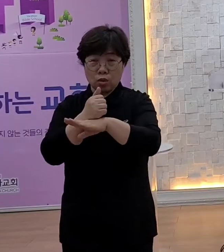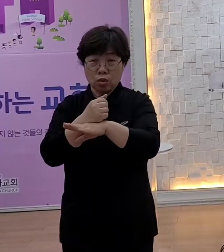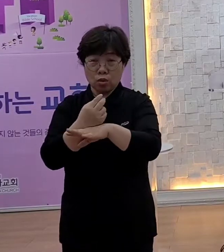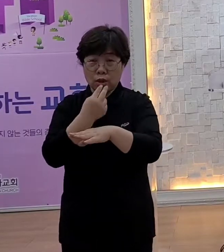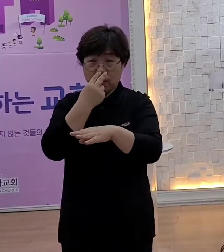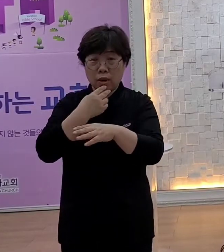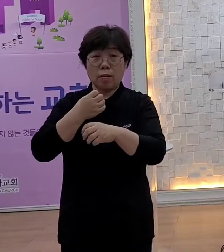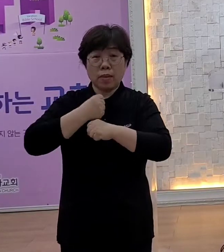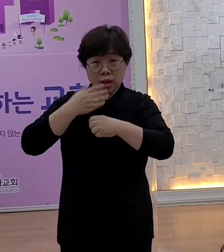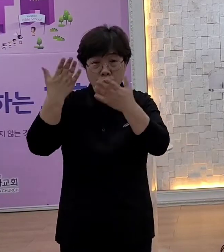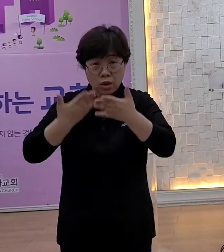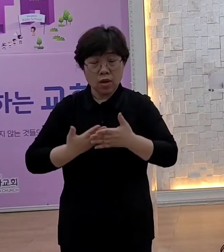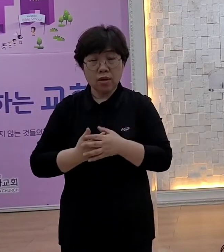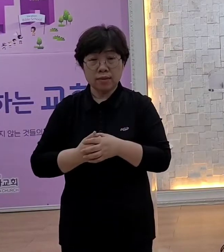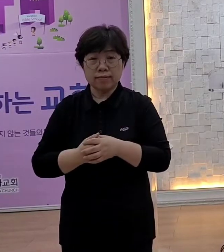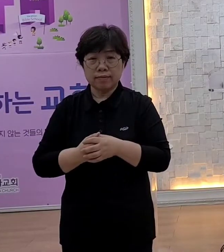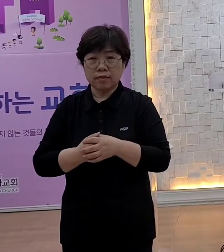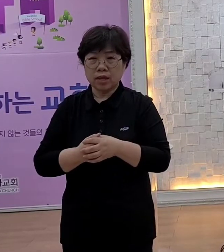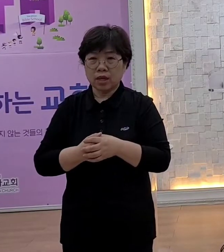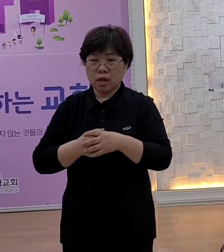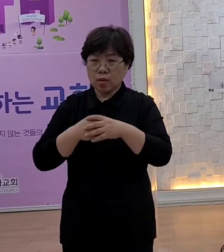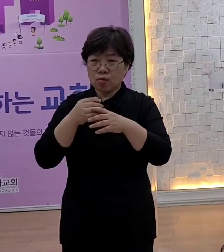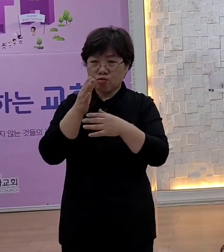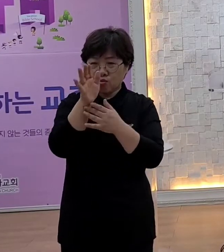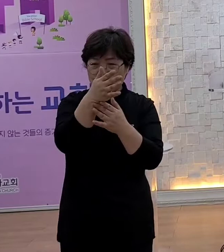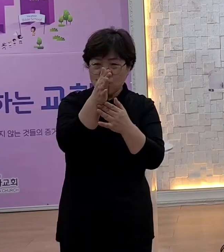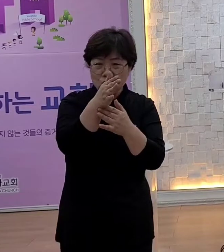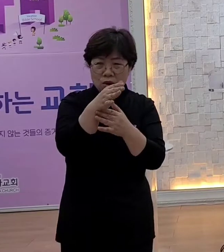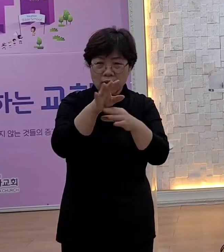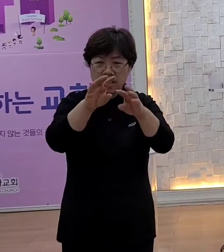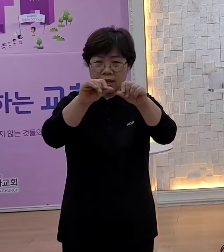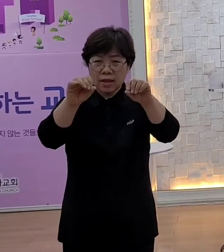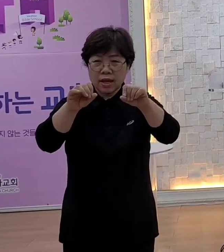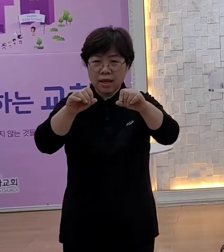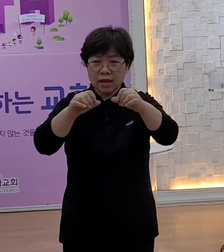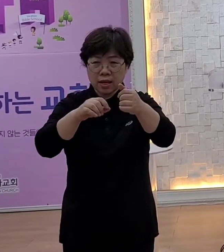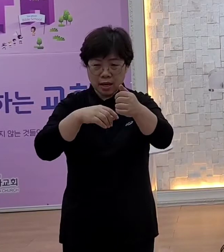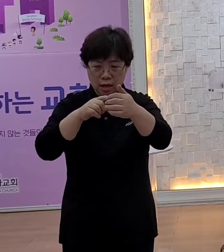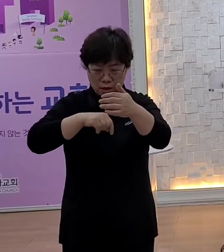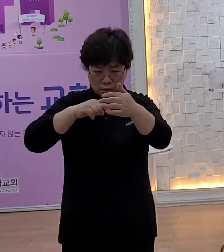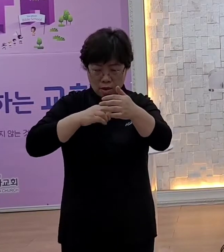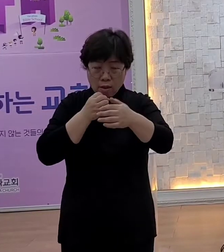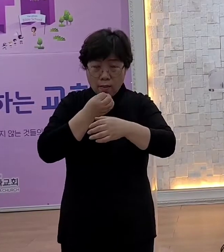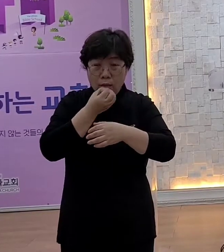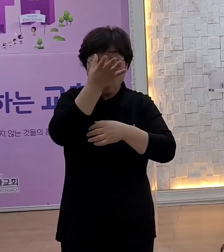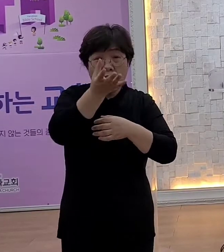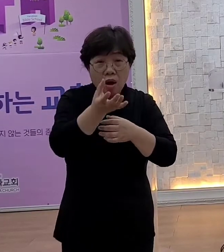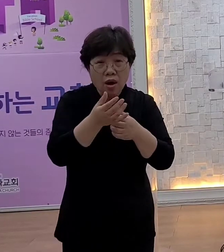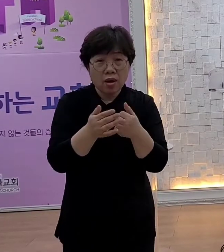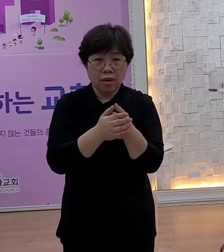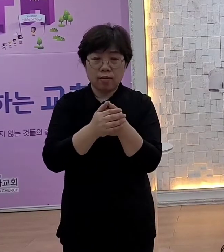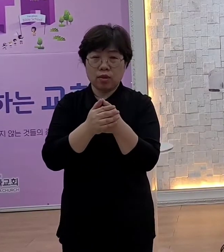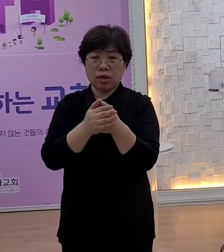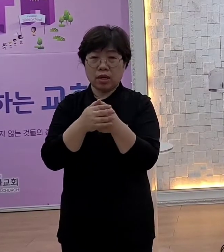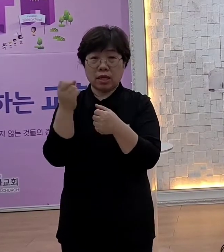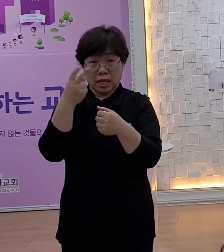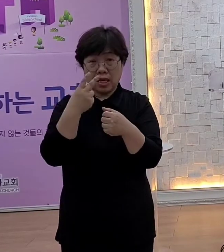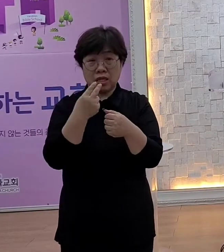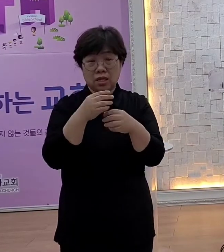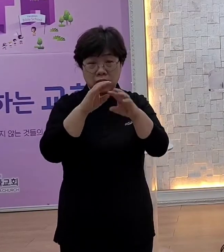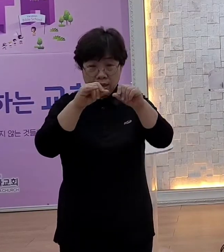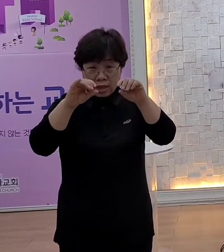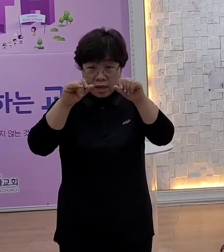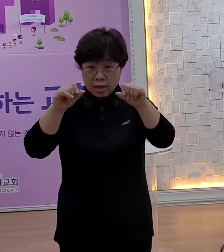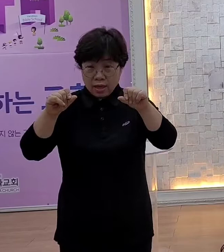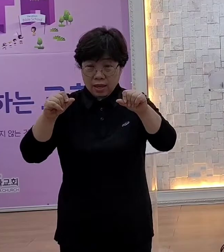물고기가 육지에다가 요나를 토했다는 거예요. 여기서부터 이제 오늘 이야기가 시작되고 있습니다. 다시 육지로